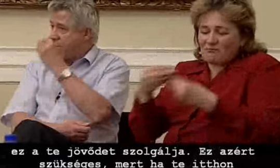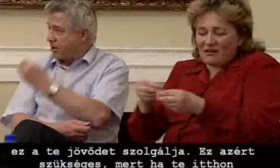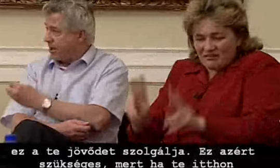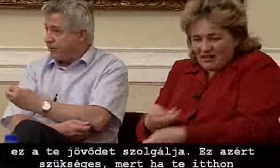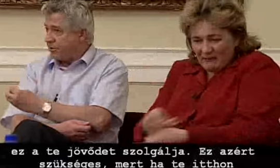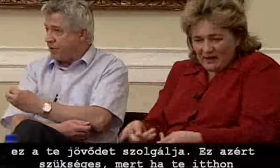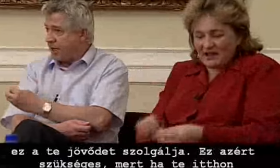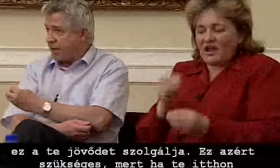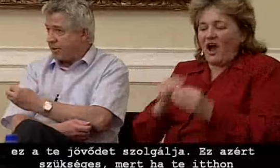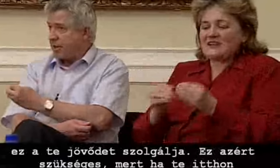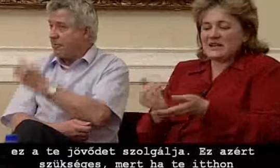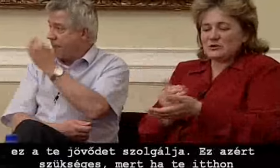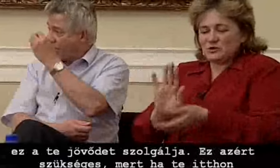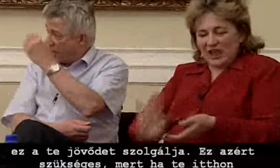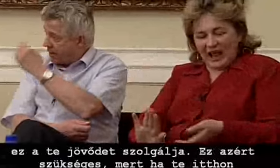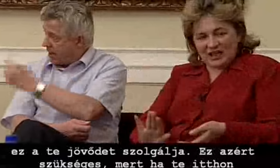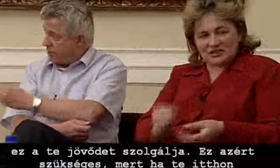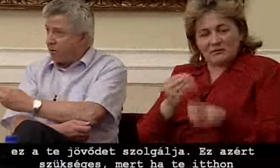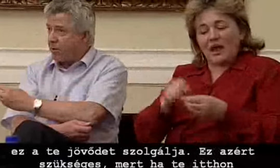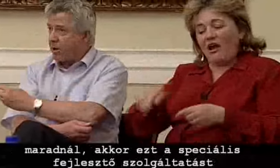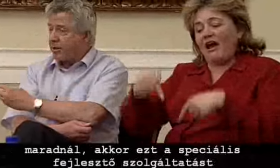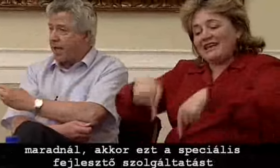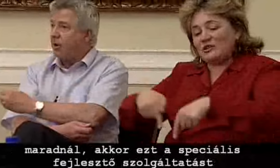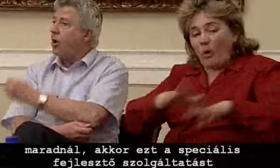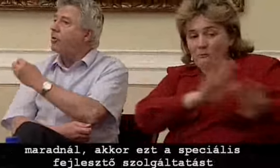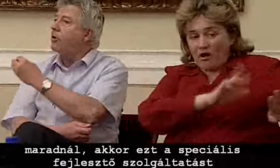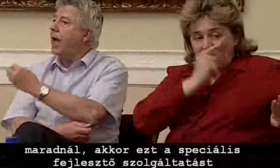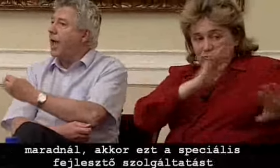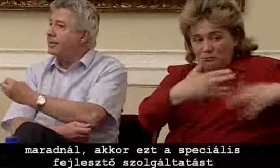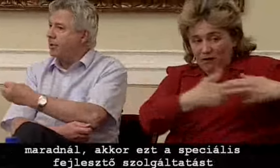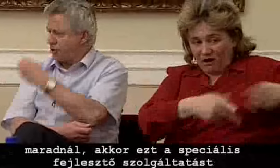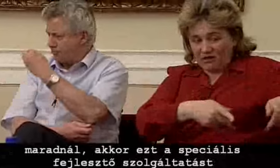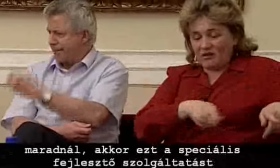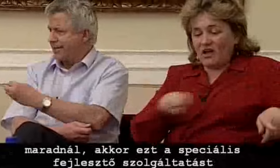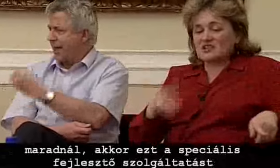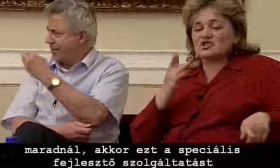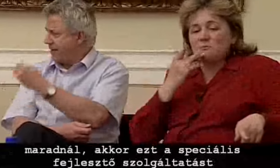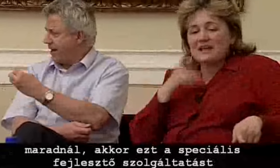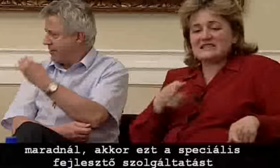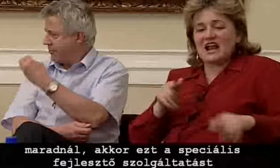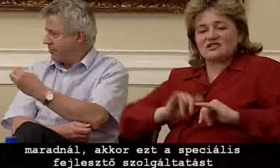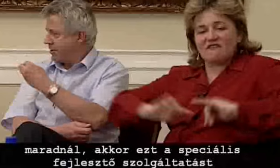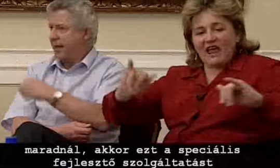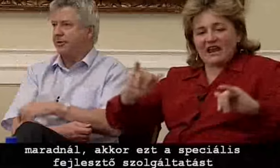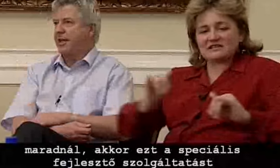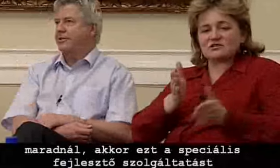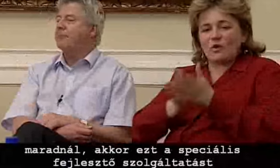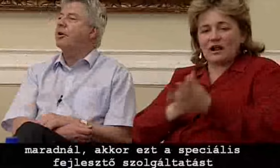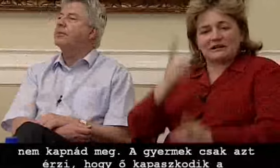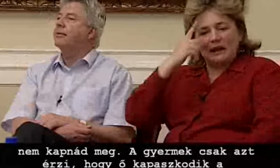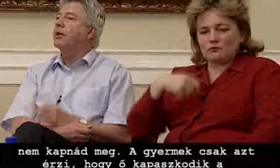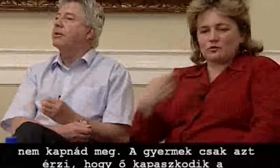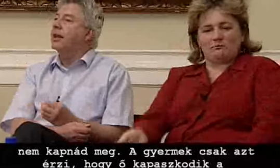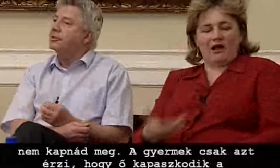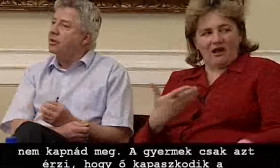Ez azért szükséges, mert ha te itthon maradnál, akkor ezt a speciális fejlesztő szolgáltatást nem